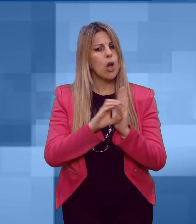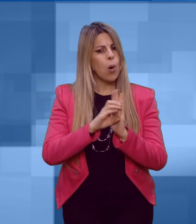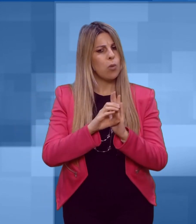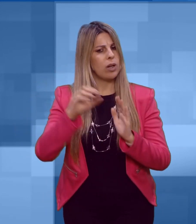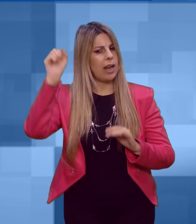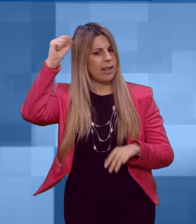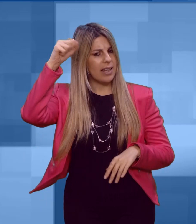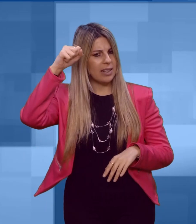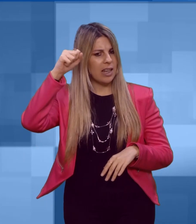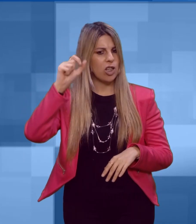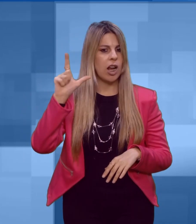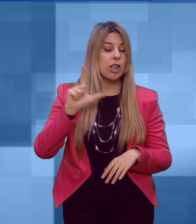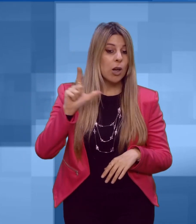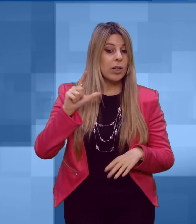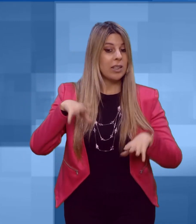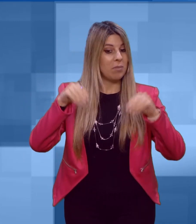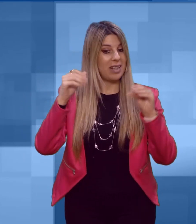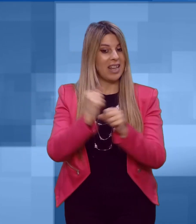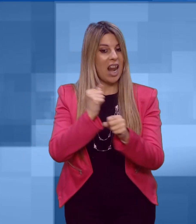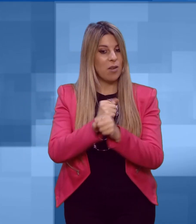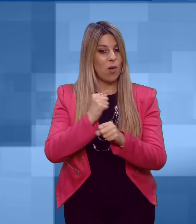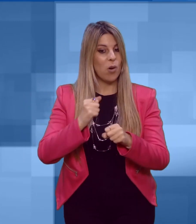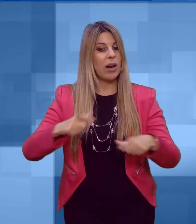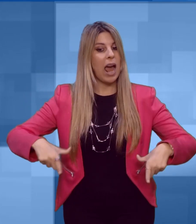al lavoro nella cabina nei pressi del ponte sul Tirso.